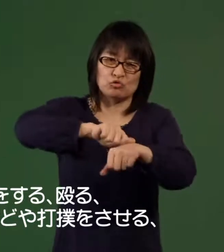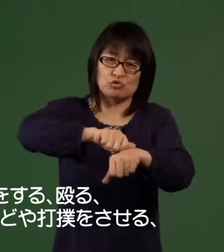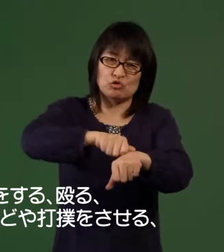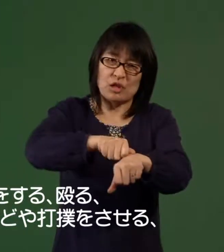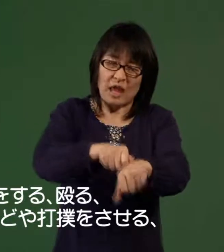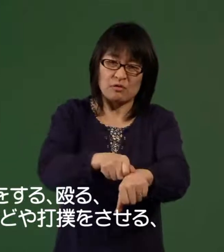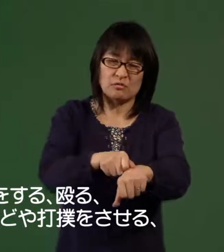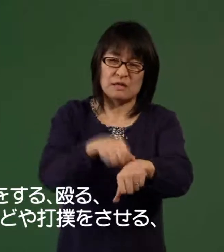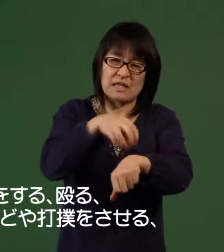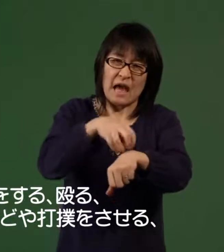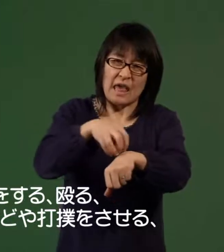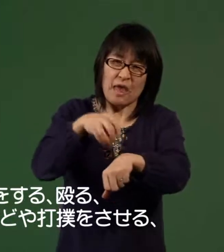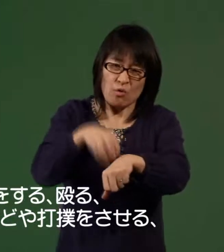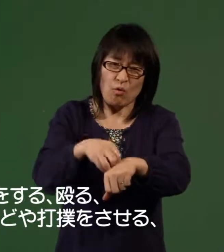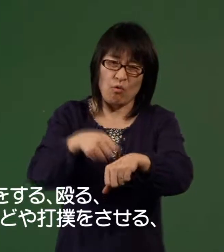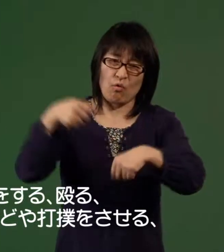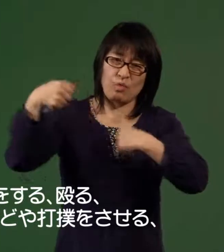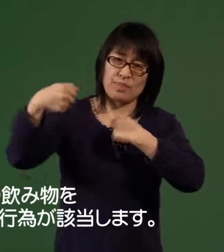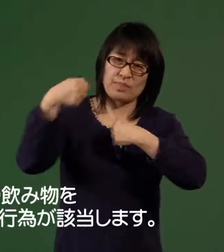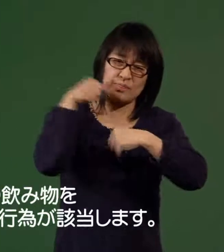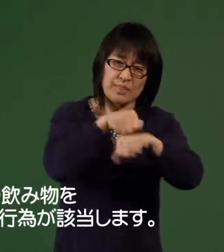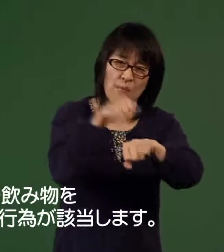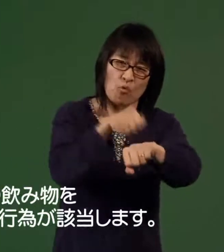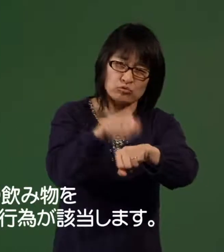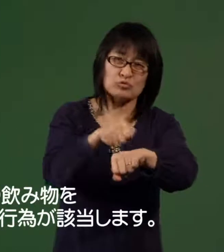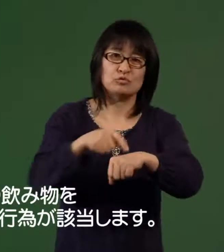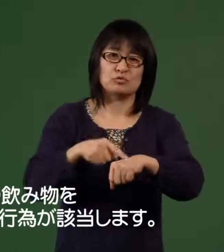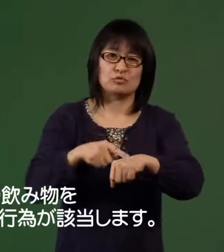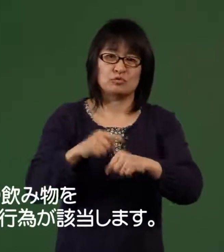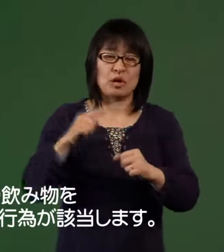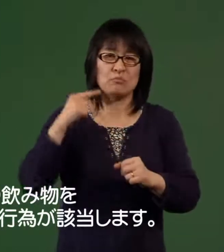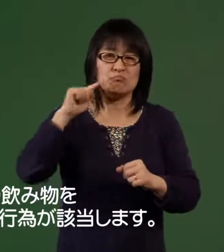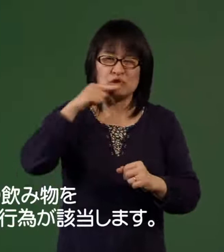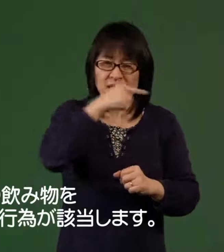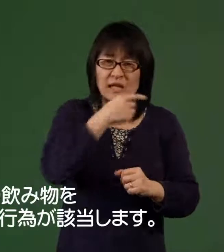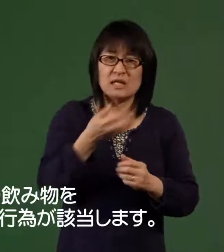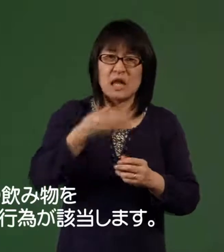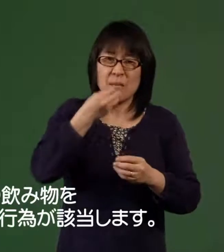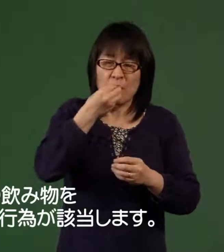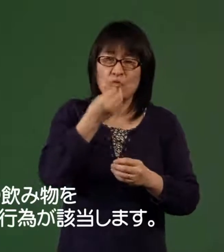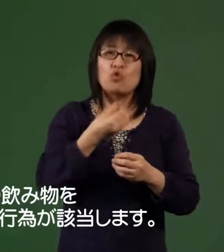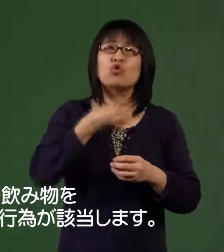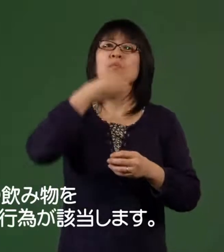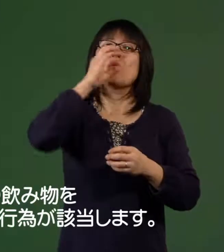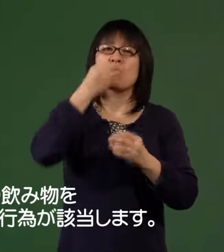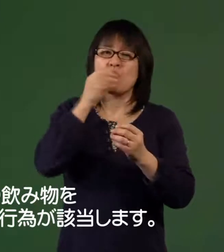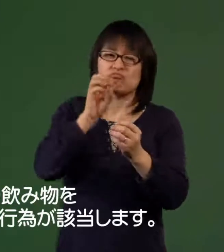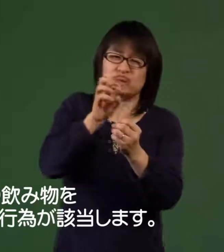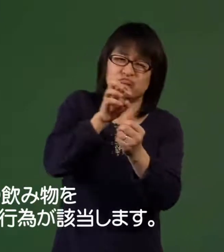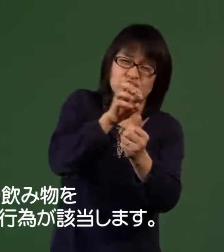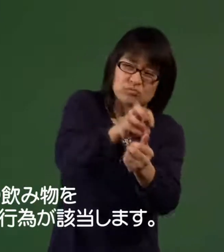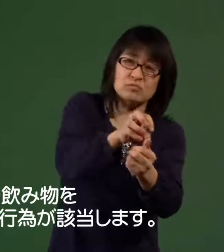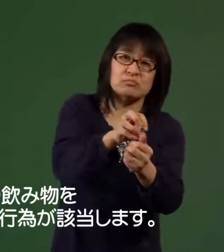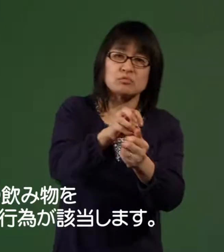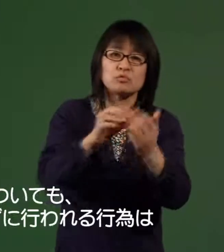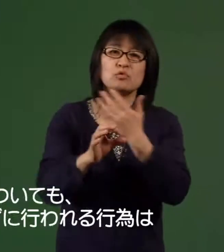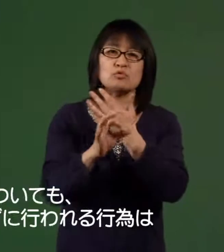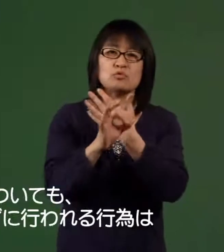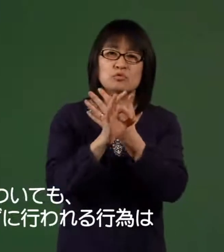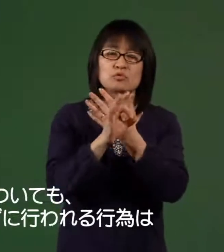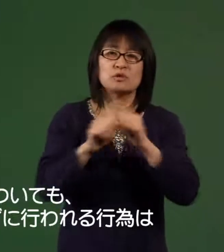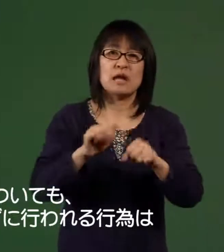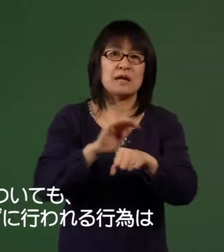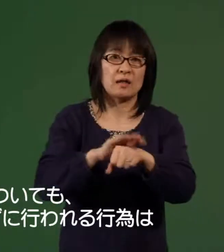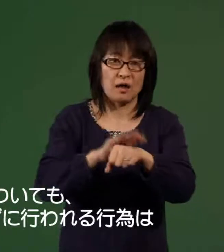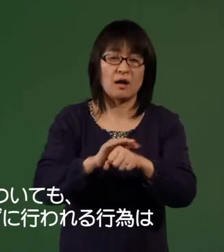やけどや打撲をさせる無理やり食べ物や飲み物を口に入れるなどの行為が該当します